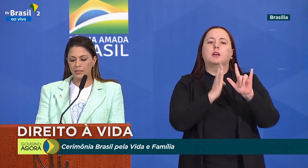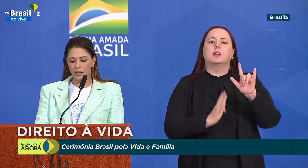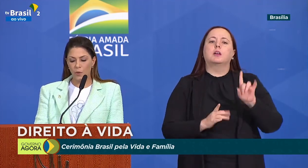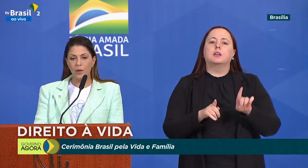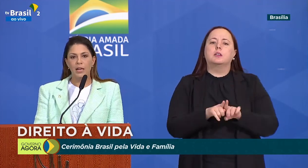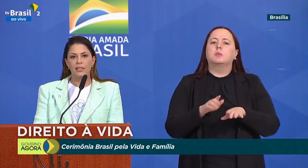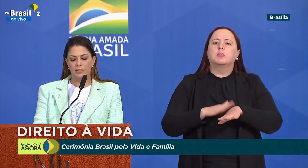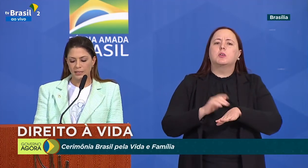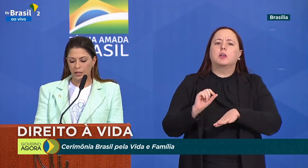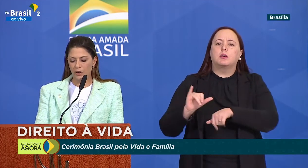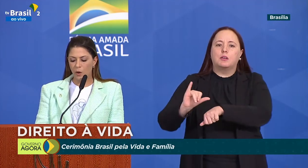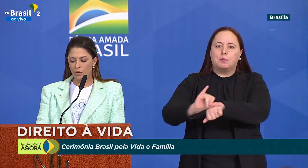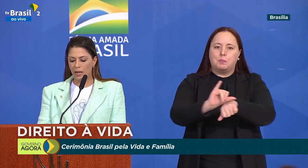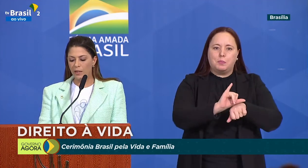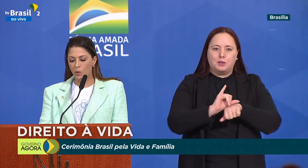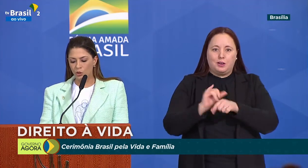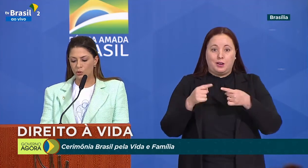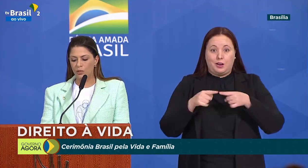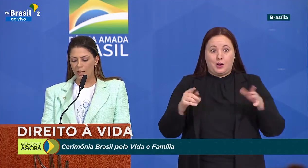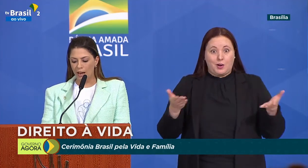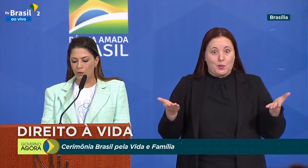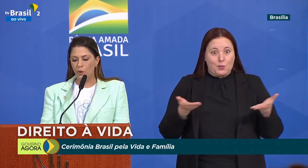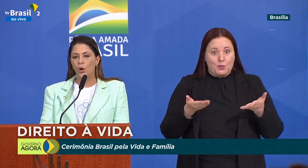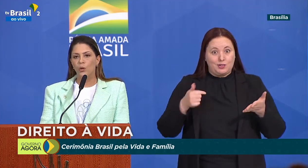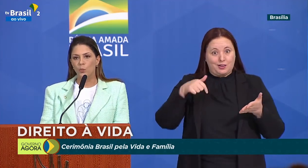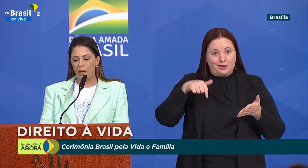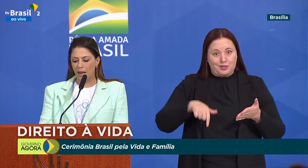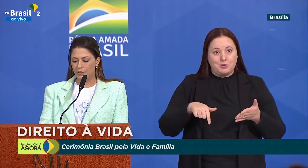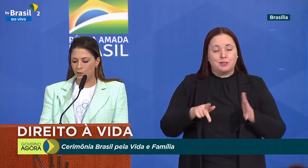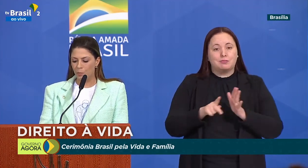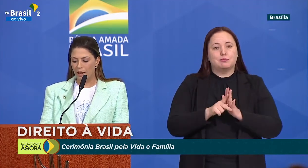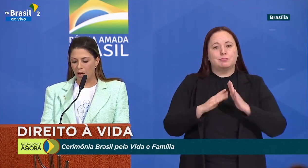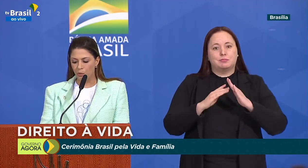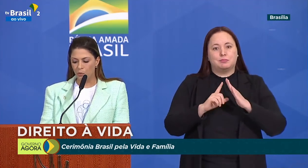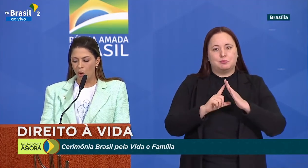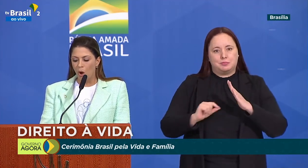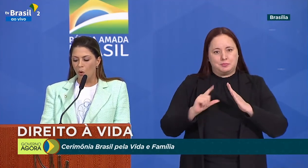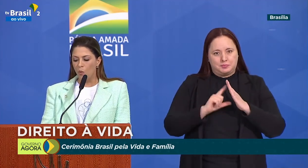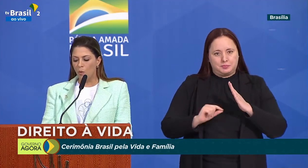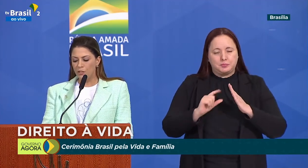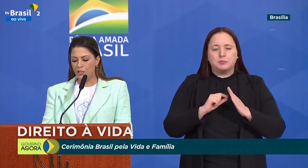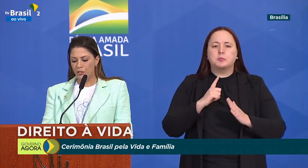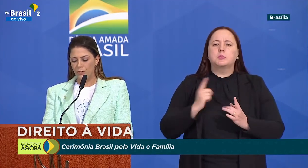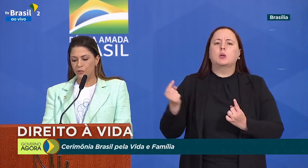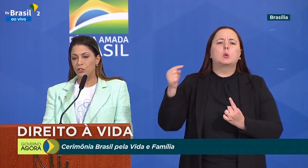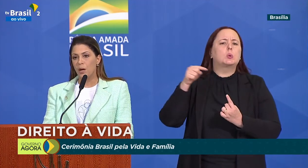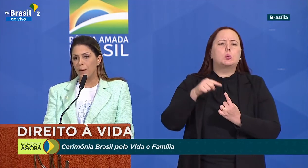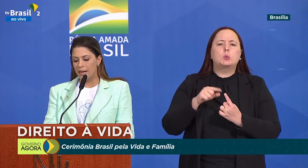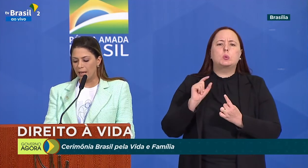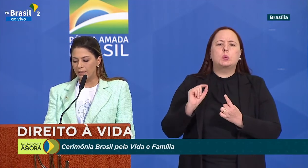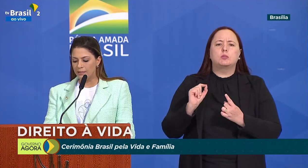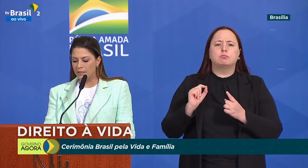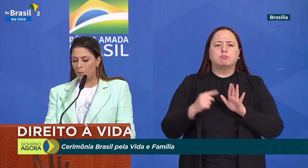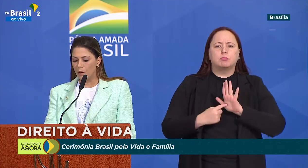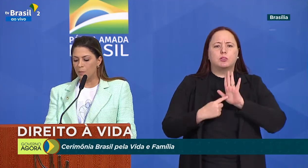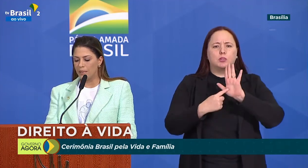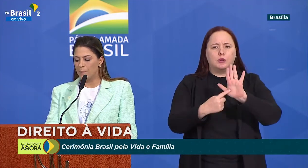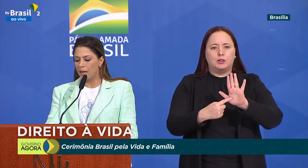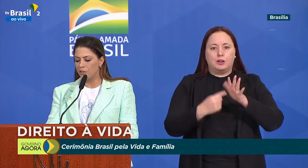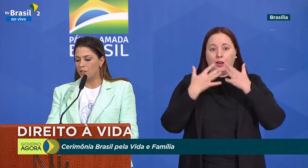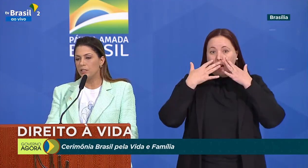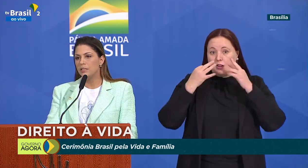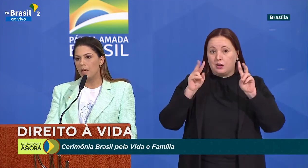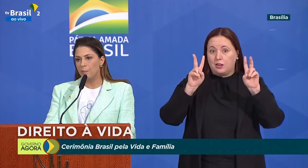organizou uma exposição que está sendo inaugurada hoje no térreo do Palácio do Planalto com o objetivo de chamar a atenção